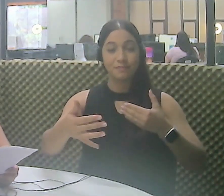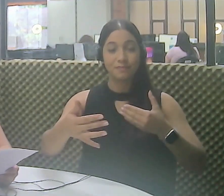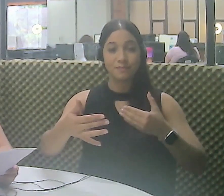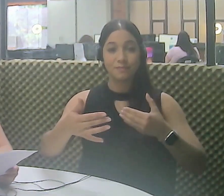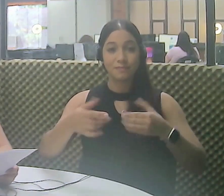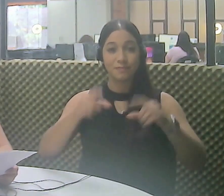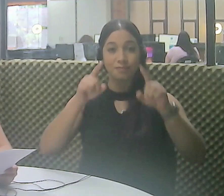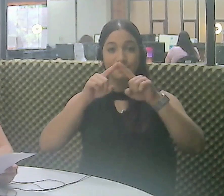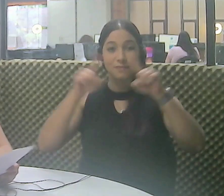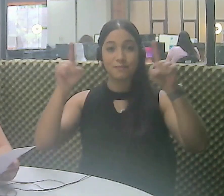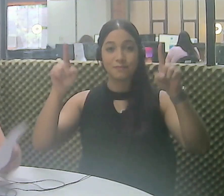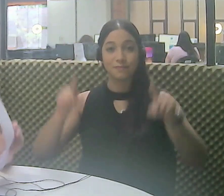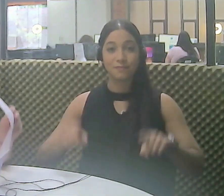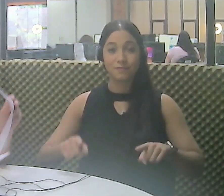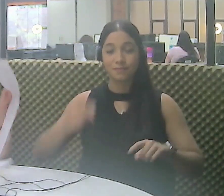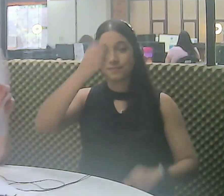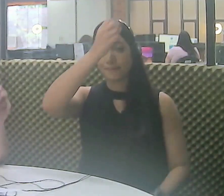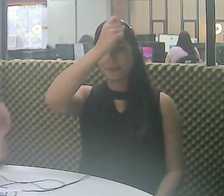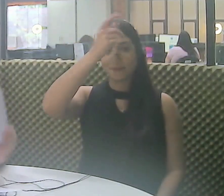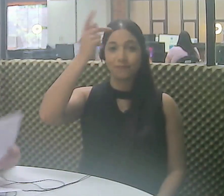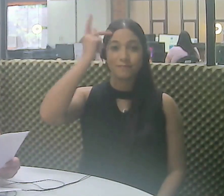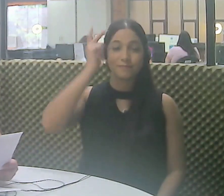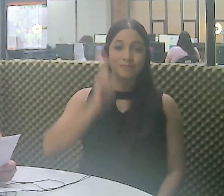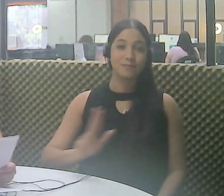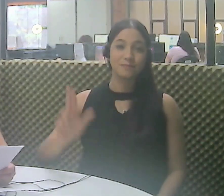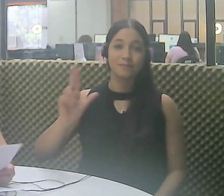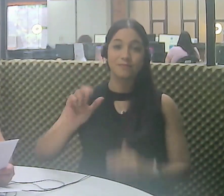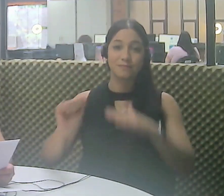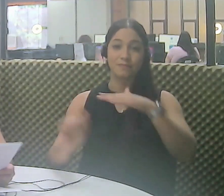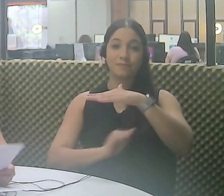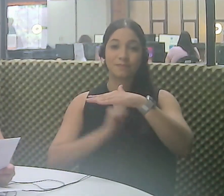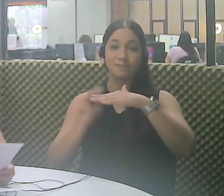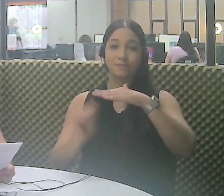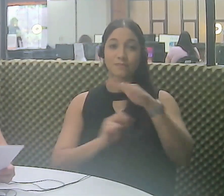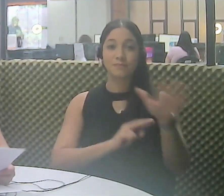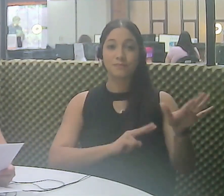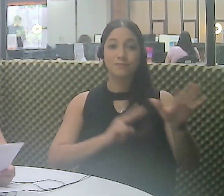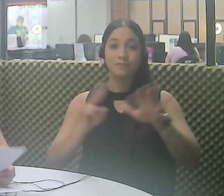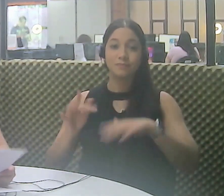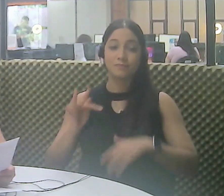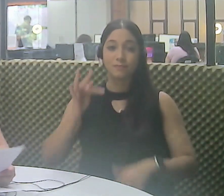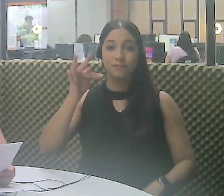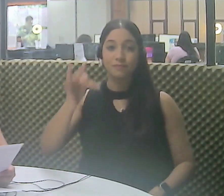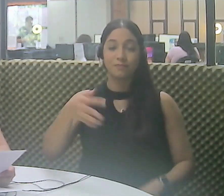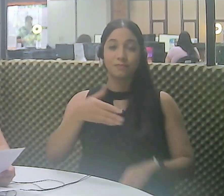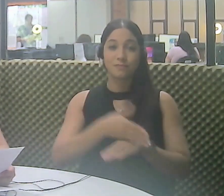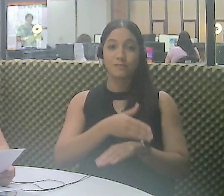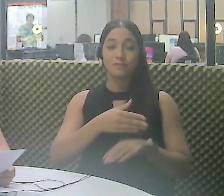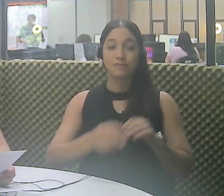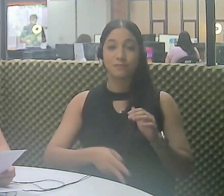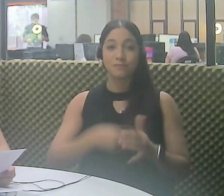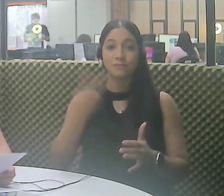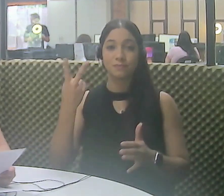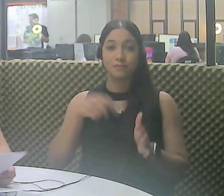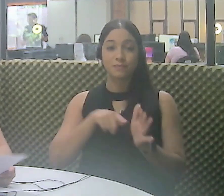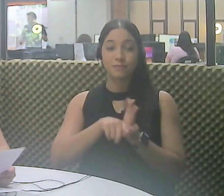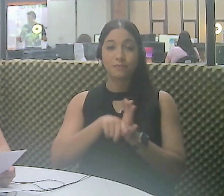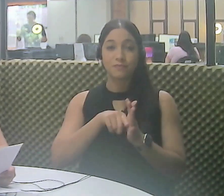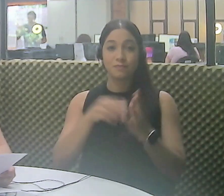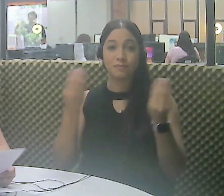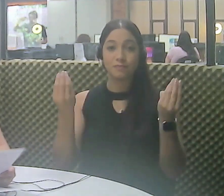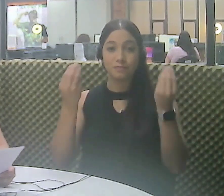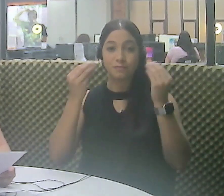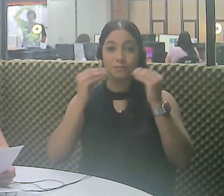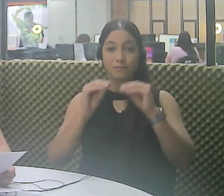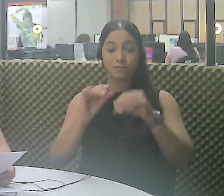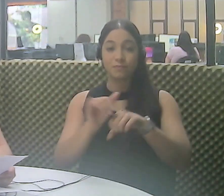Os servidores da Prefeitura de Uberlândia e autarquias têm até a próxima semana para participarem da segunda edição da pesquisa sobre implementação